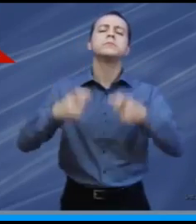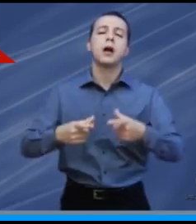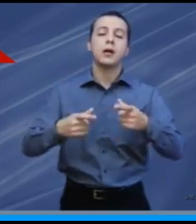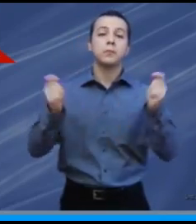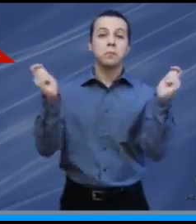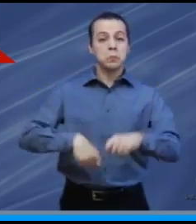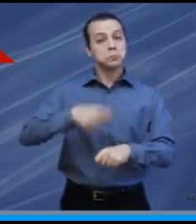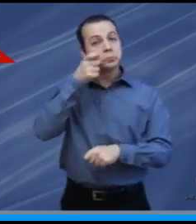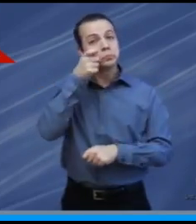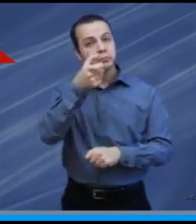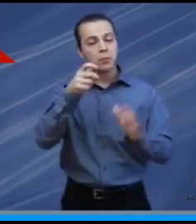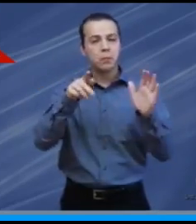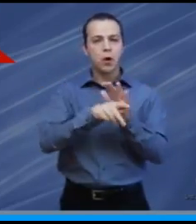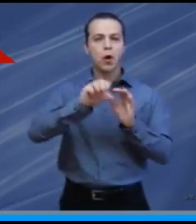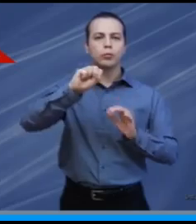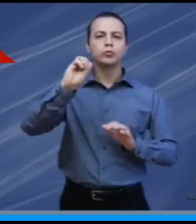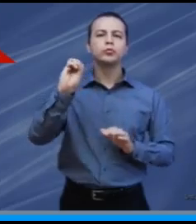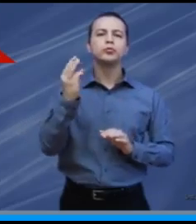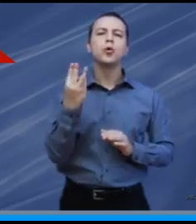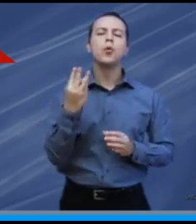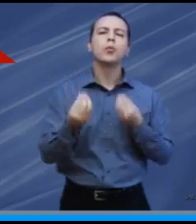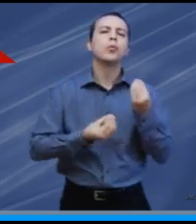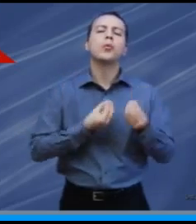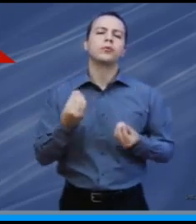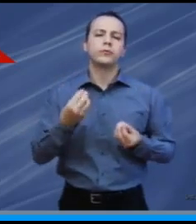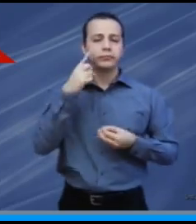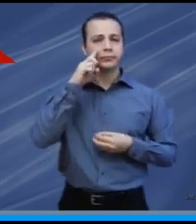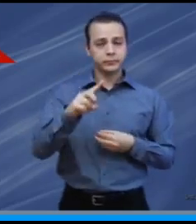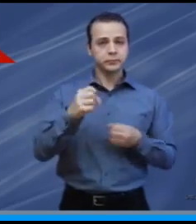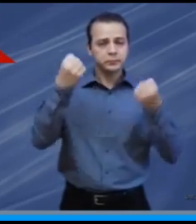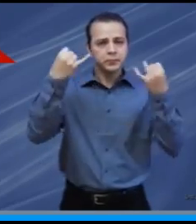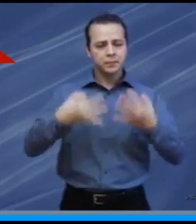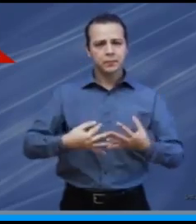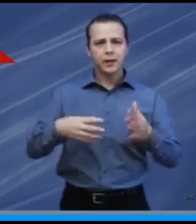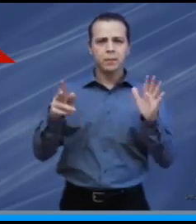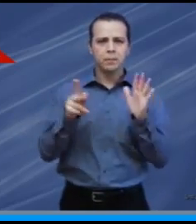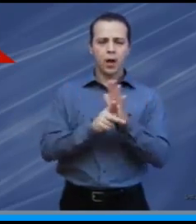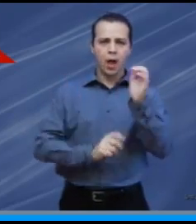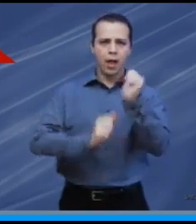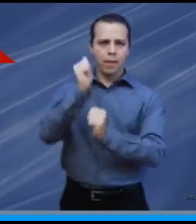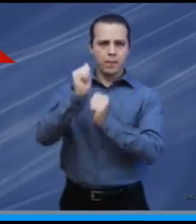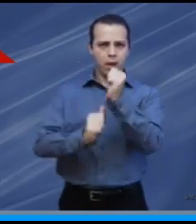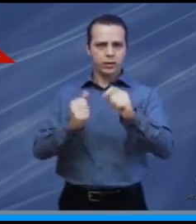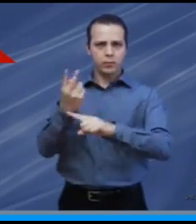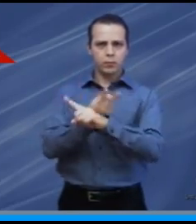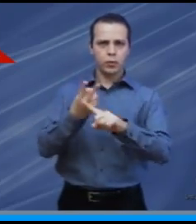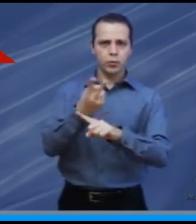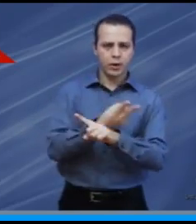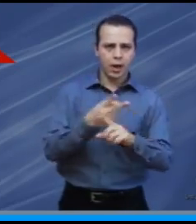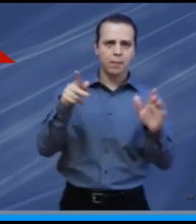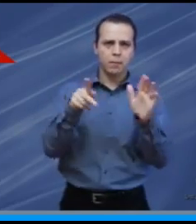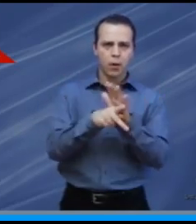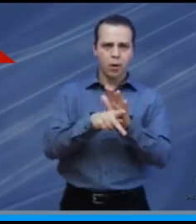que espaço ele vai poder assistir ao show. E aí conta assim, que na empresa que ele procurou, que é a Time for